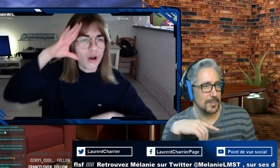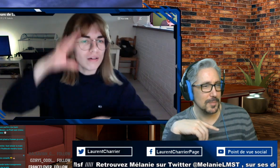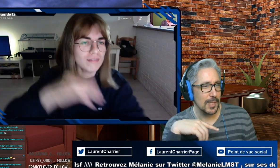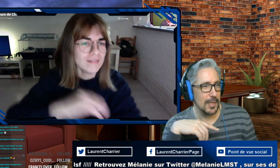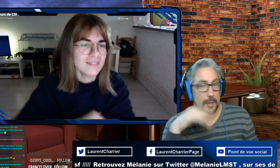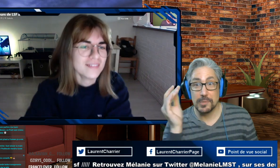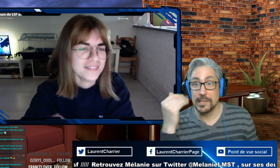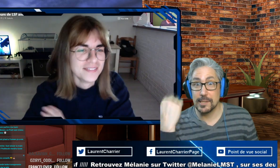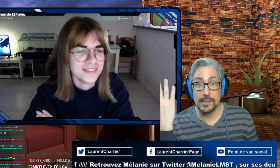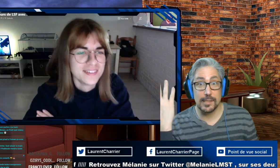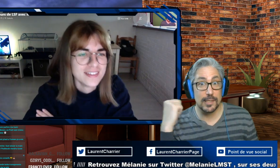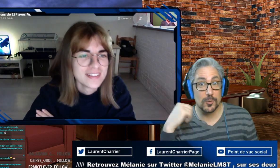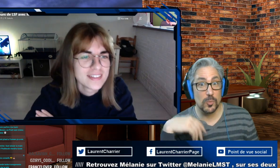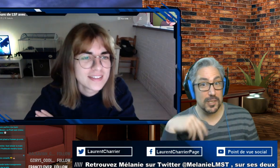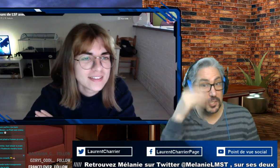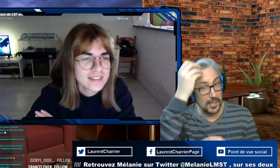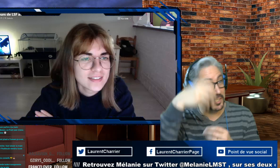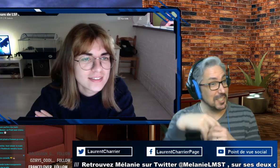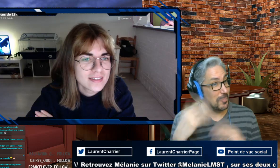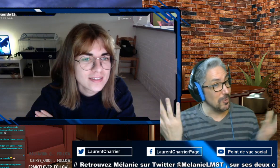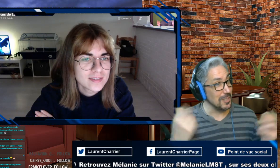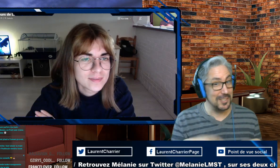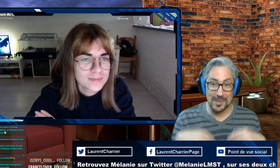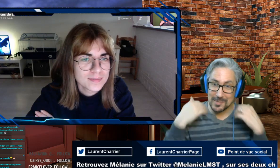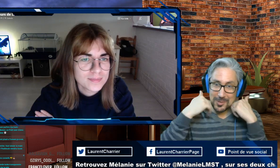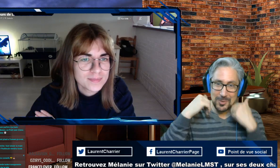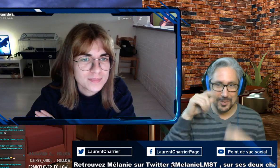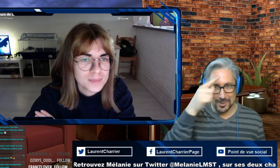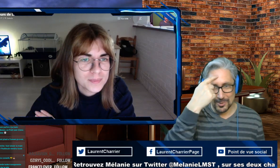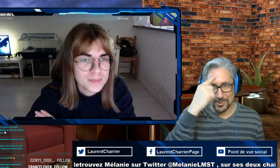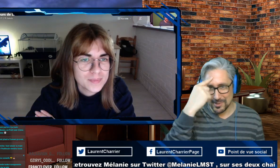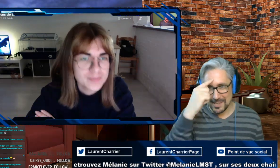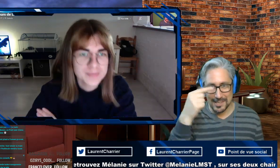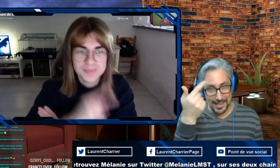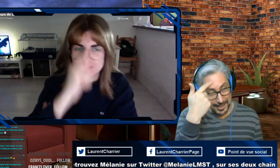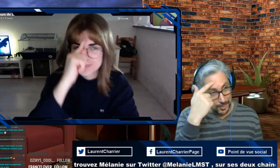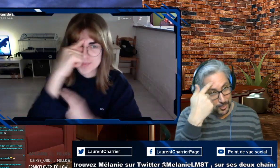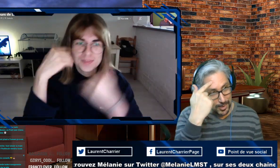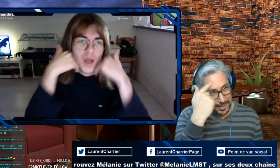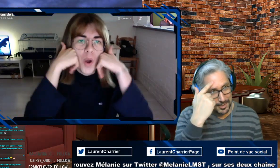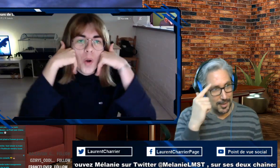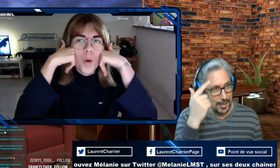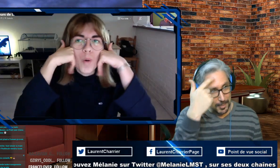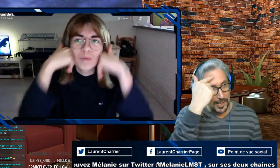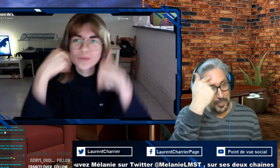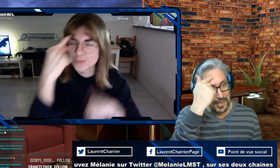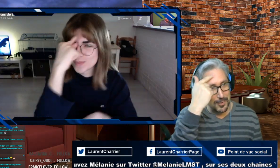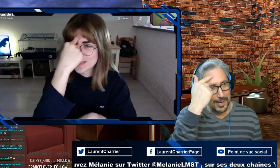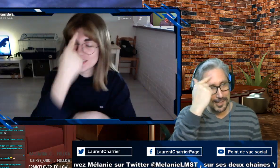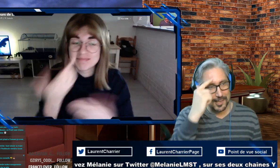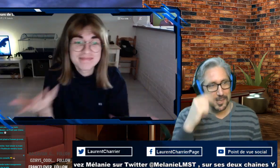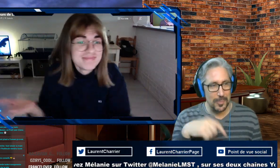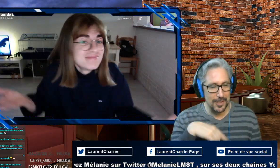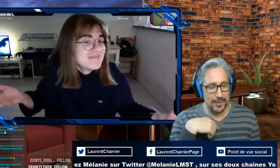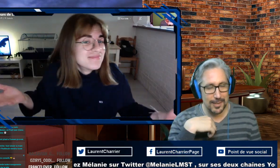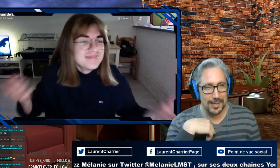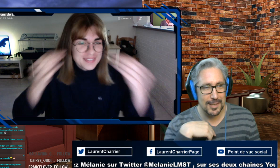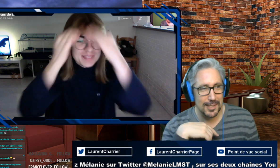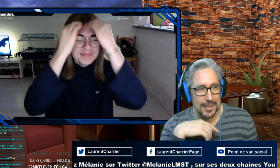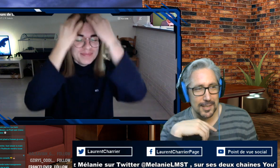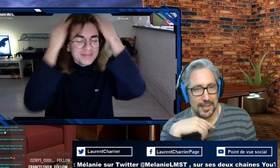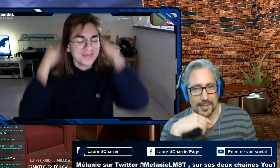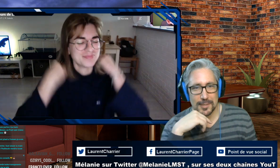Il dort. C'est trop bien, j'apprends des signes comme ça, cochon d'Inde. Et du coup, l'Inde, bah, c'est le pays, ouais. C'est le pays,